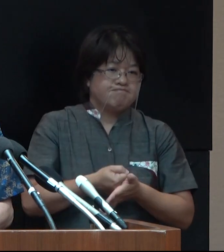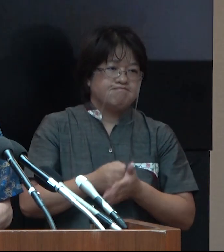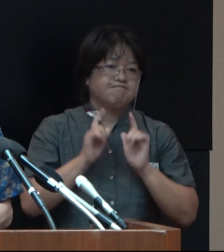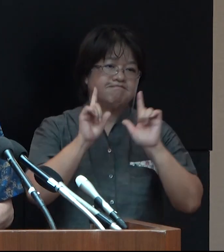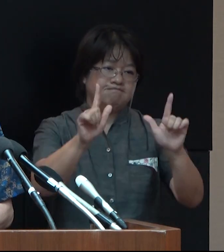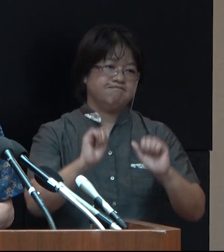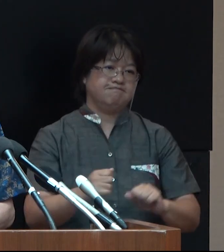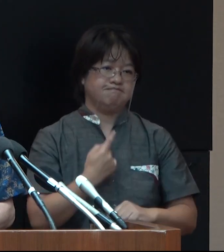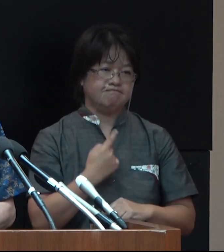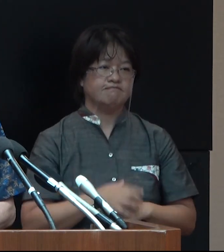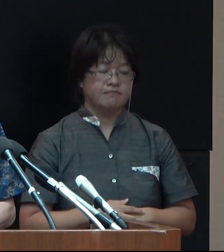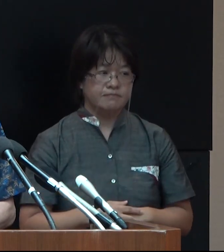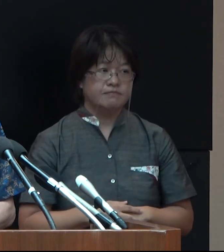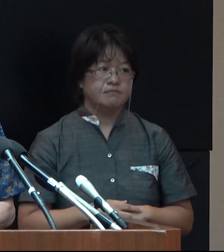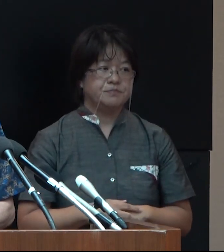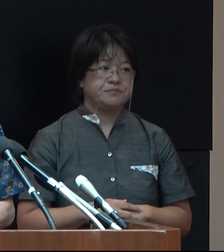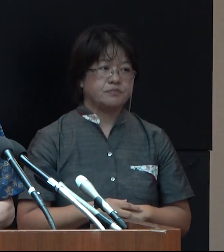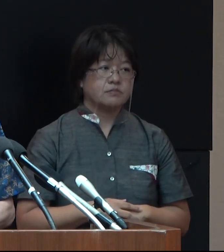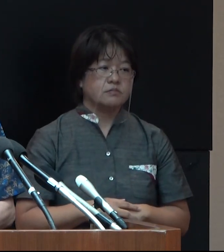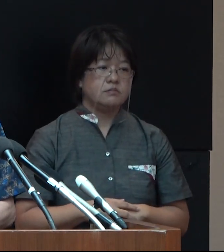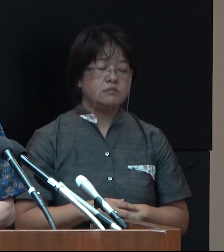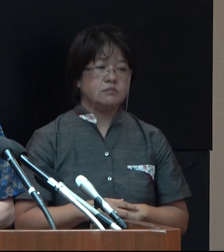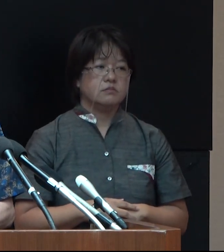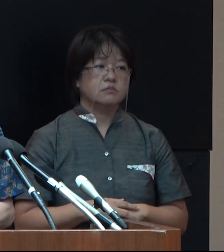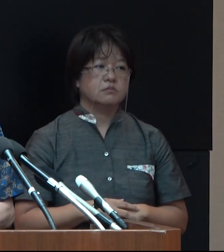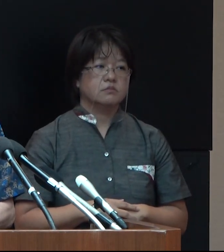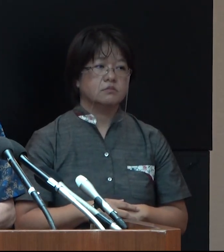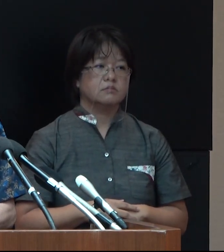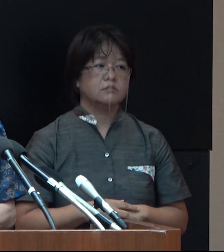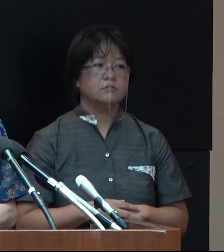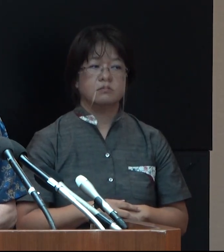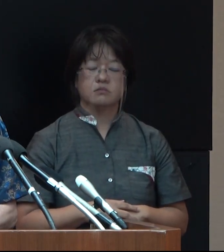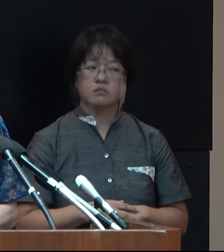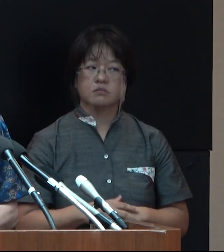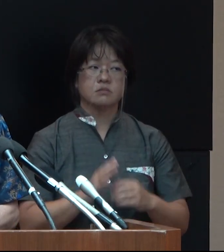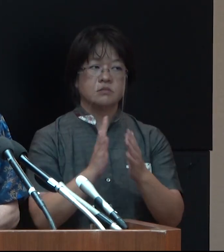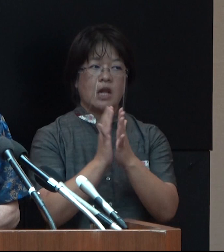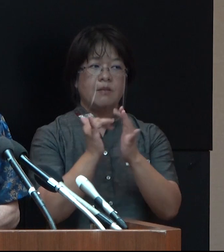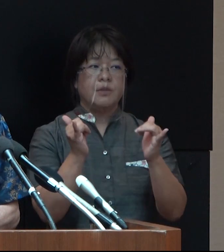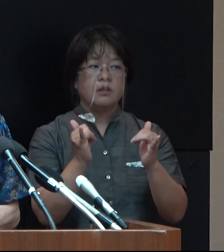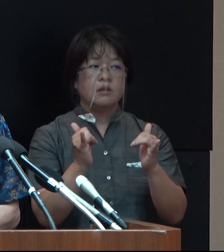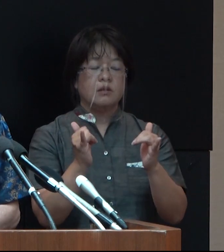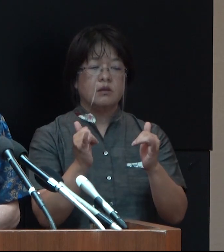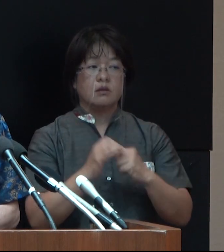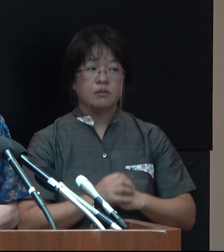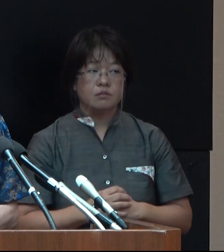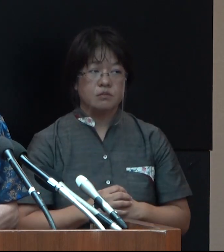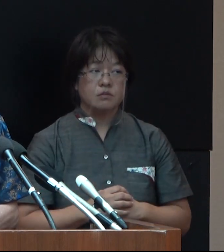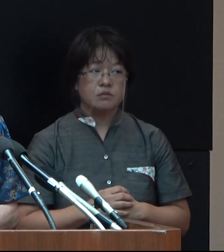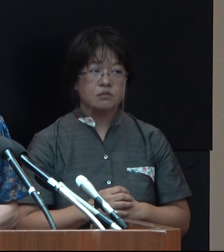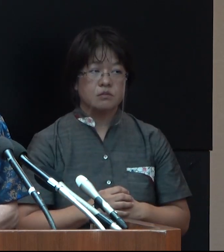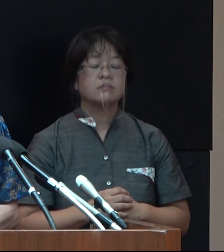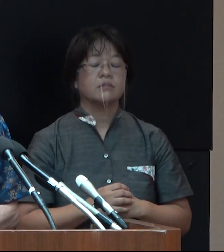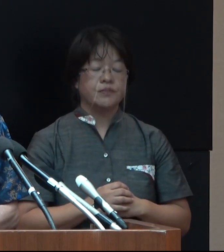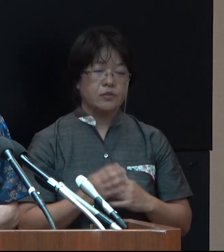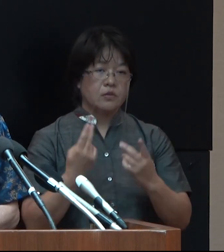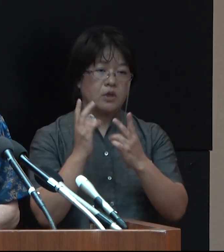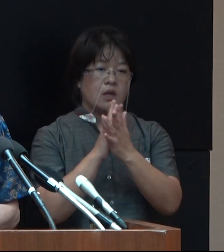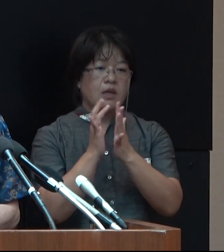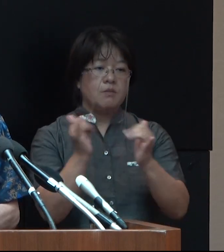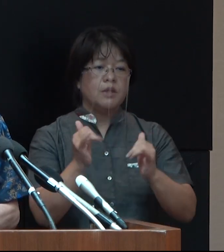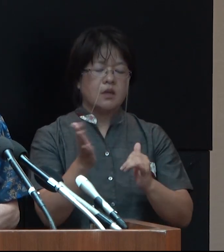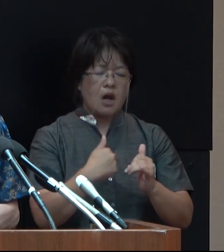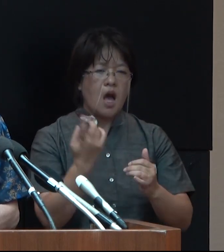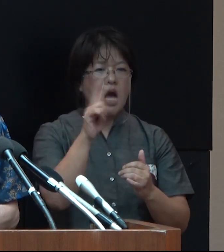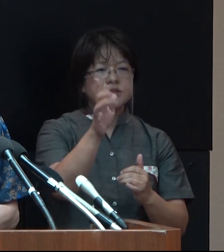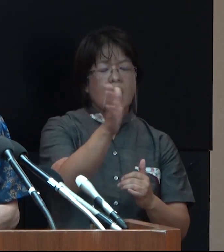ていただきました。 県民の方はもう明日からという ていうので、混乱も出てくるのかなと思うんですが、